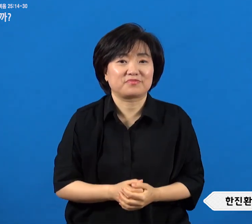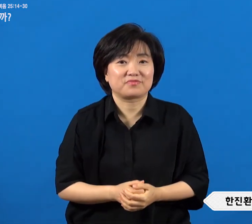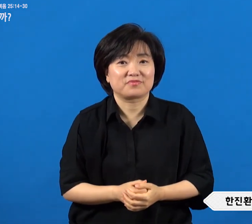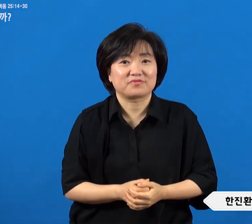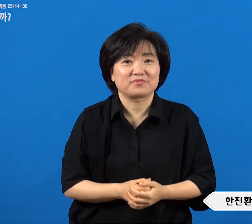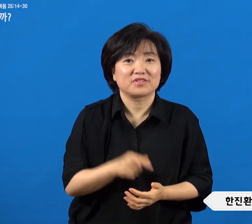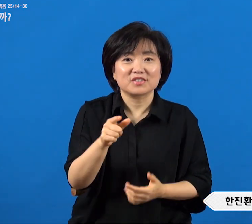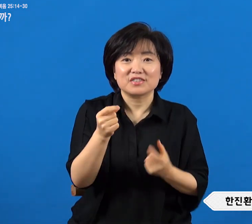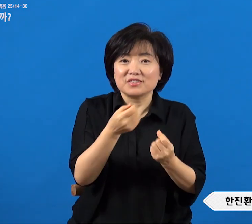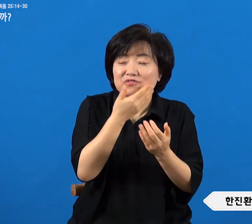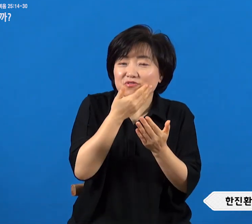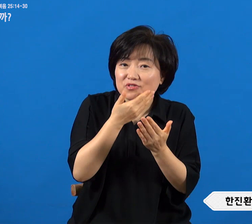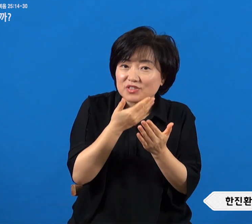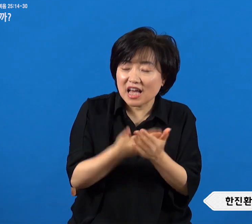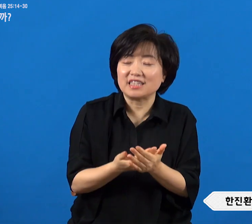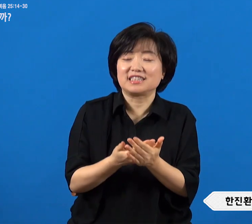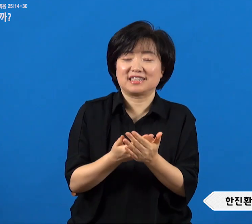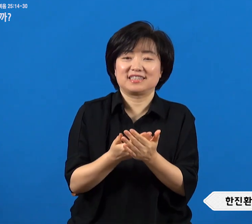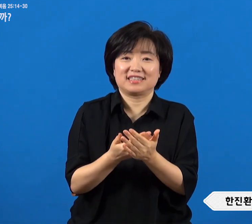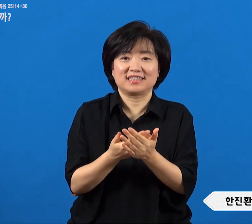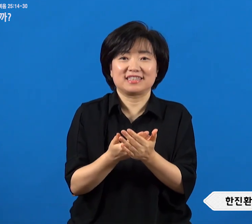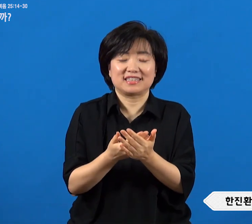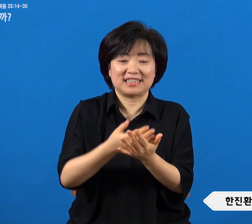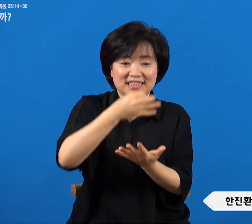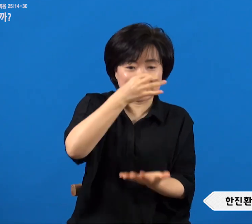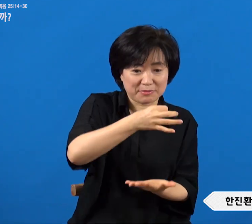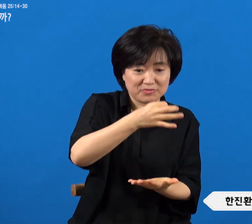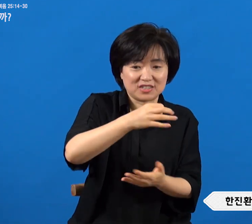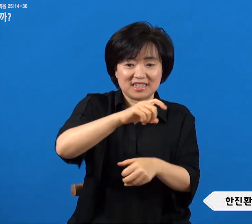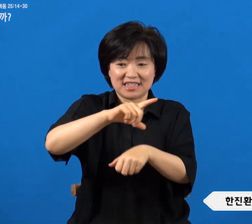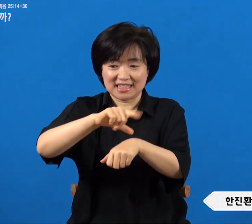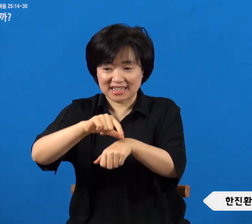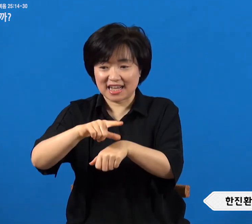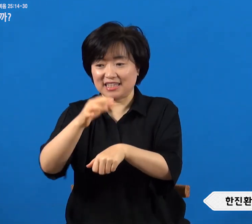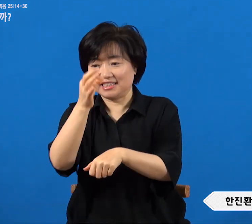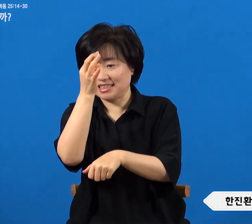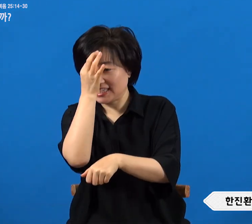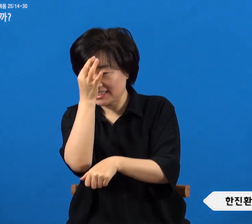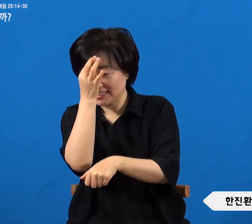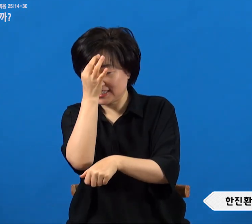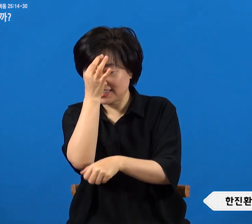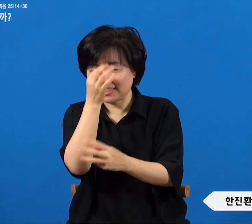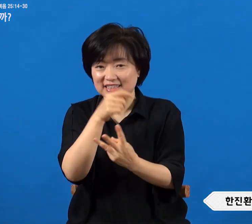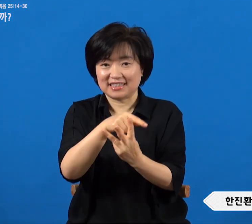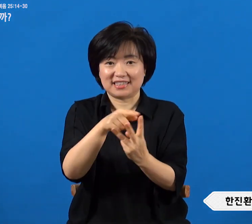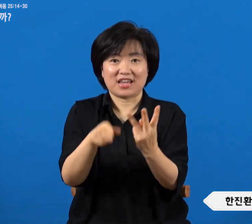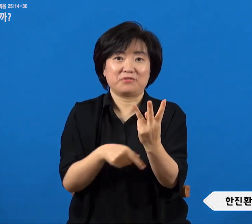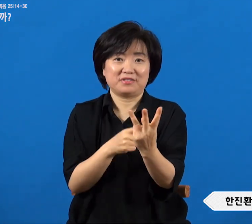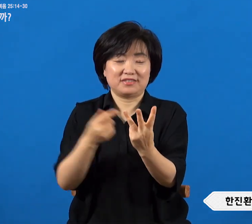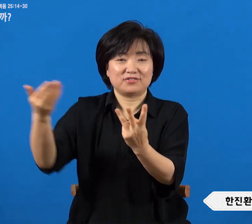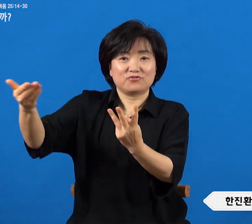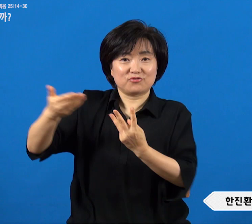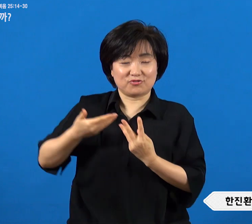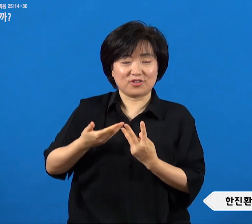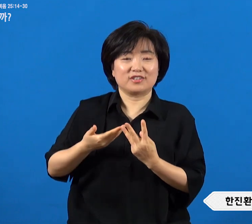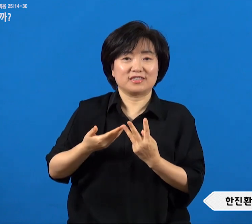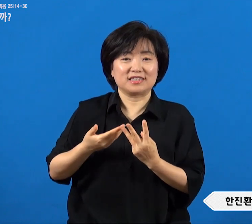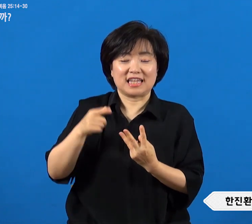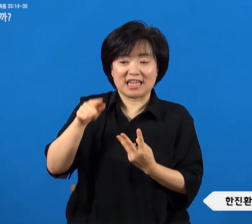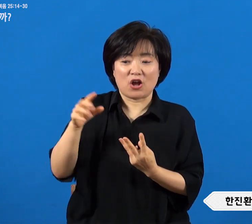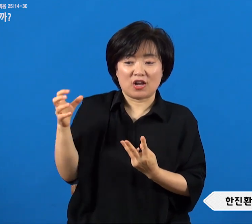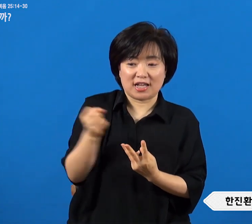자, 그 귀한 자원들, 재물, 시간, 재능, 이 자원들을 주셨는데